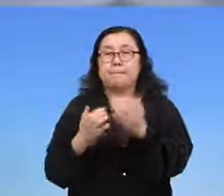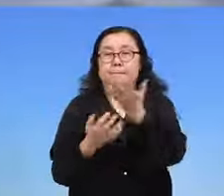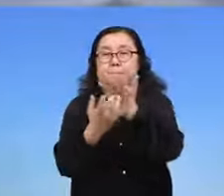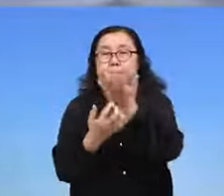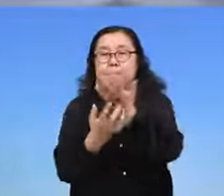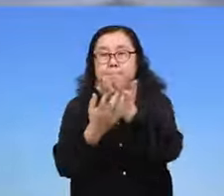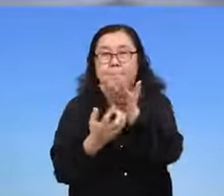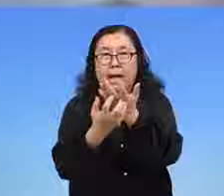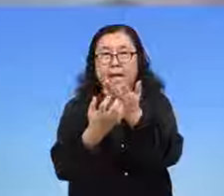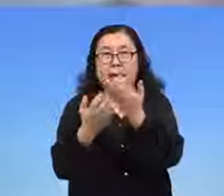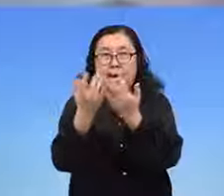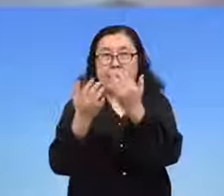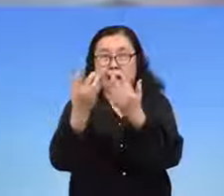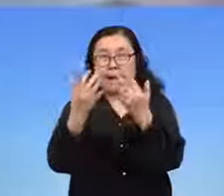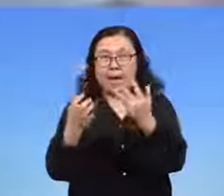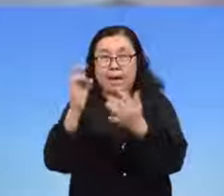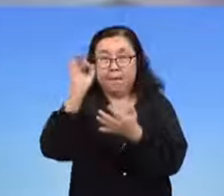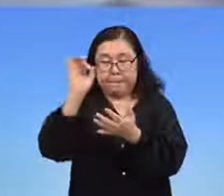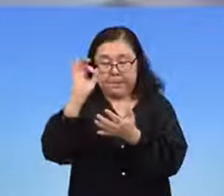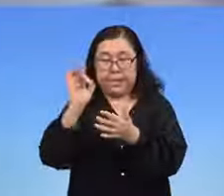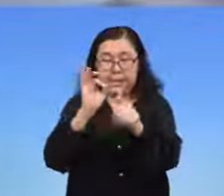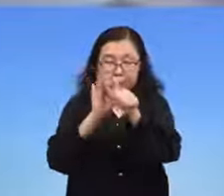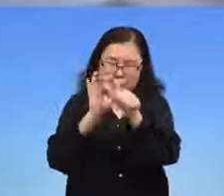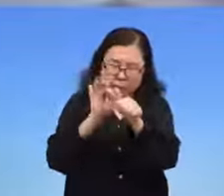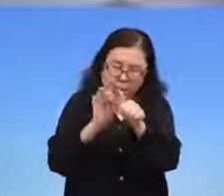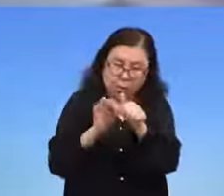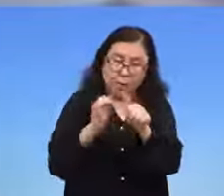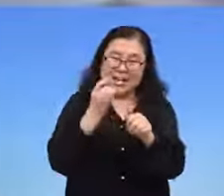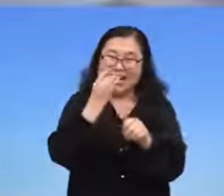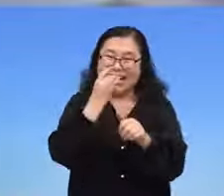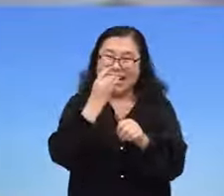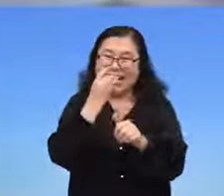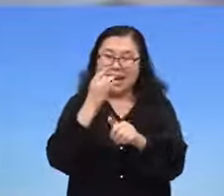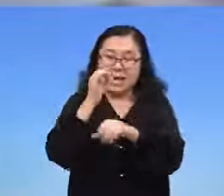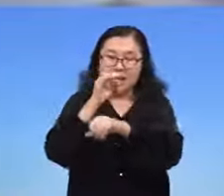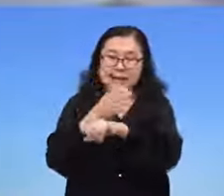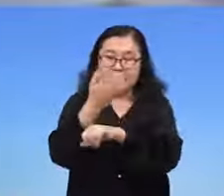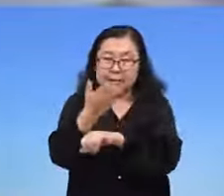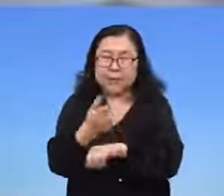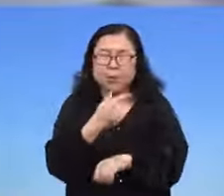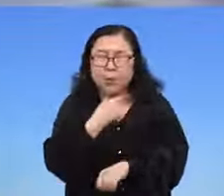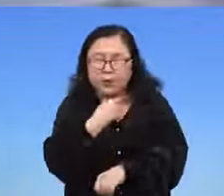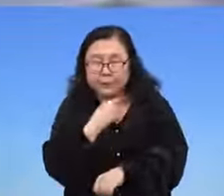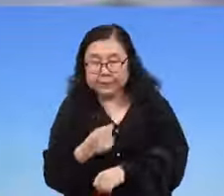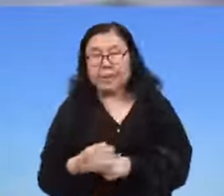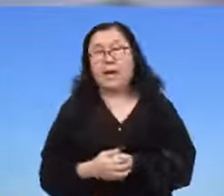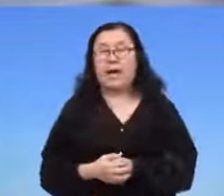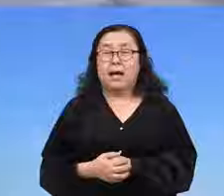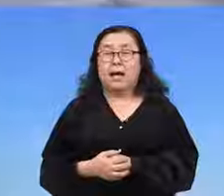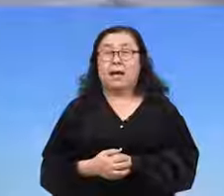난방비, 겨울 난방비를 지원해 드리고 또 쌀을 좀 사드리면 좋겠다, 그런 설교를 했더니 이 청년이 그 설교를 들은